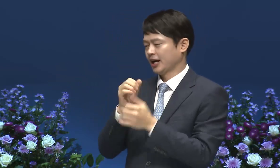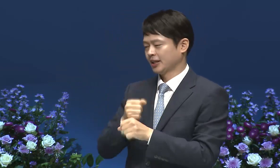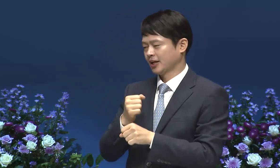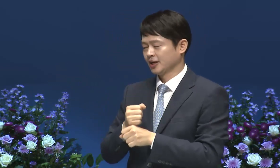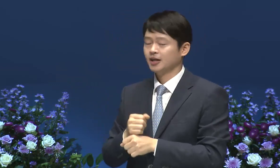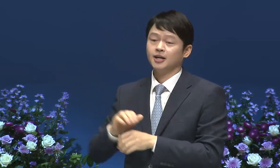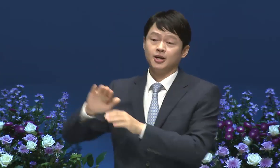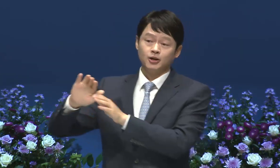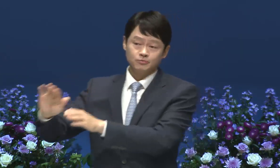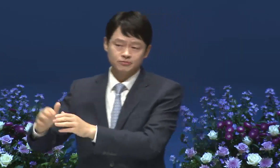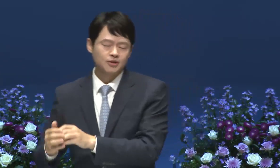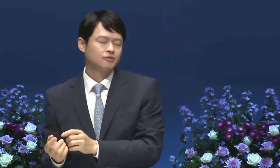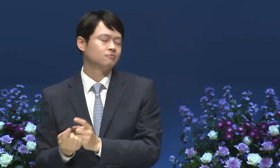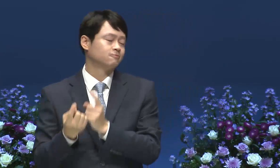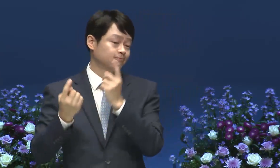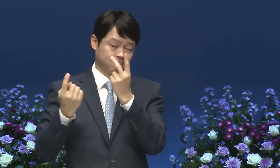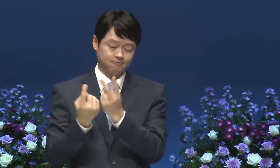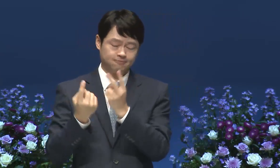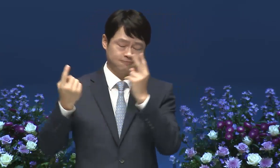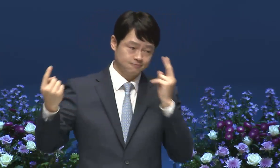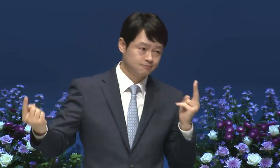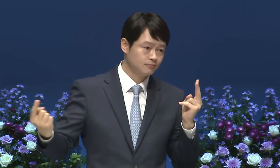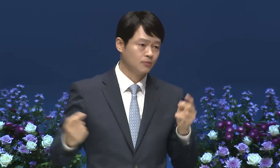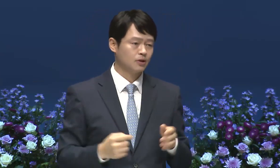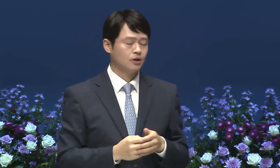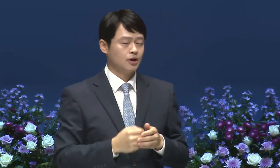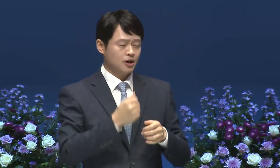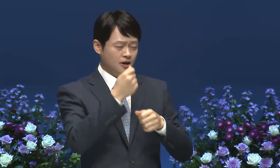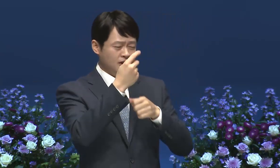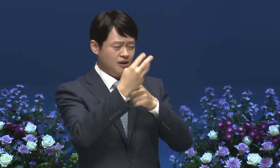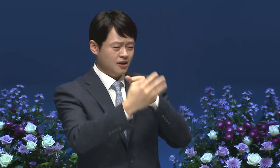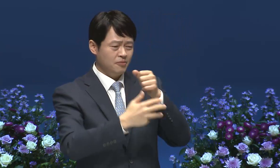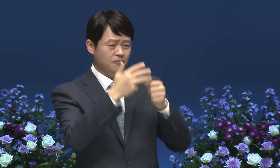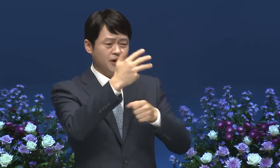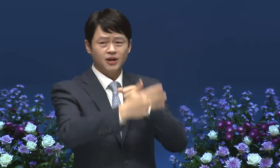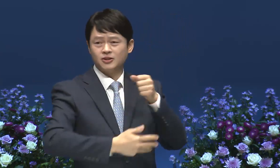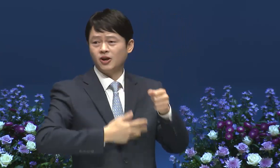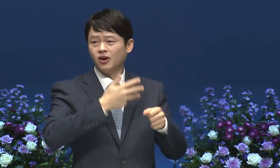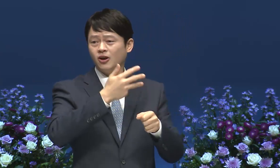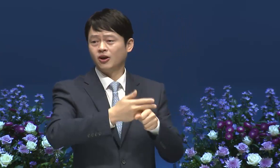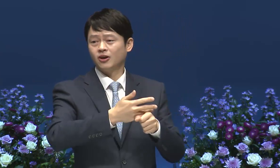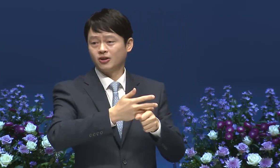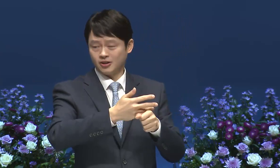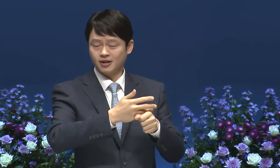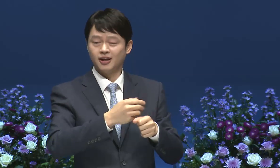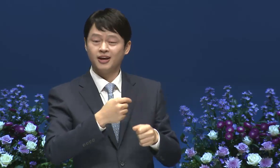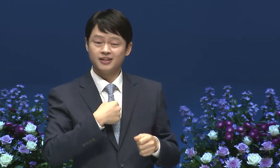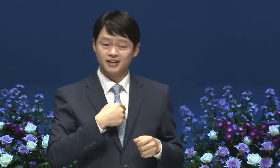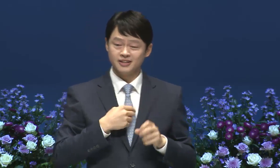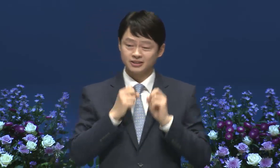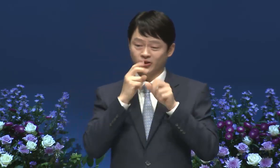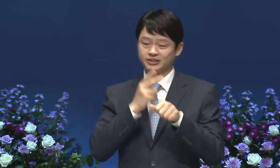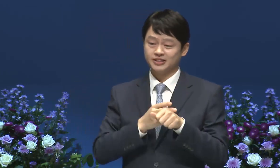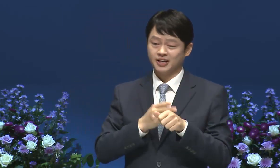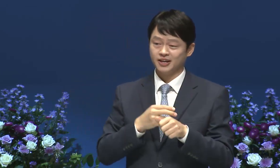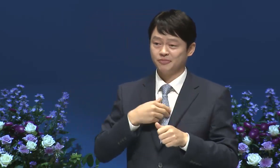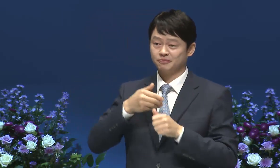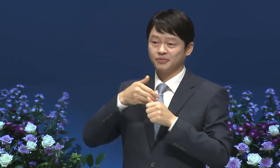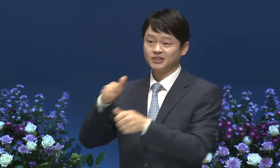저에게 물어보시더라고요. 그러면서 나중을 위해 기도를 하겠다라고 해서 굉장히 오랜 시간, 8년이